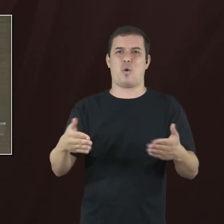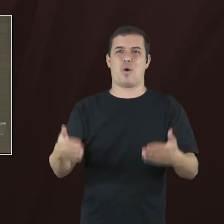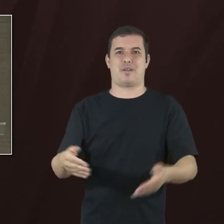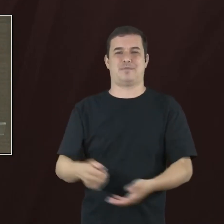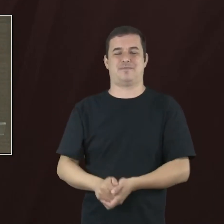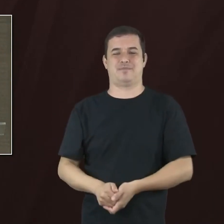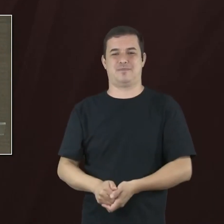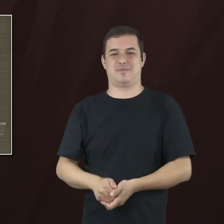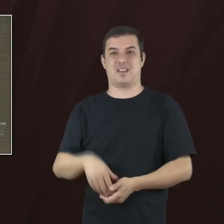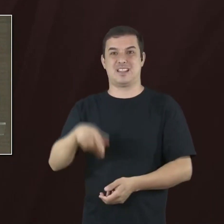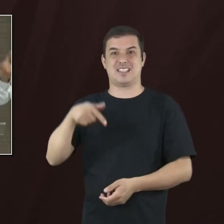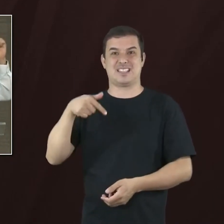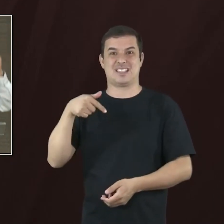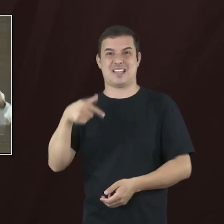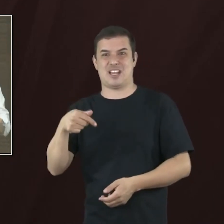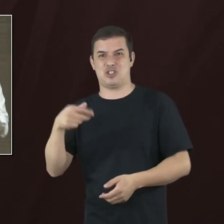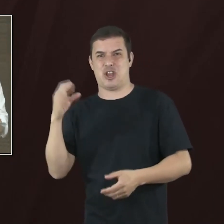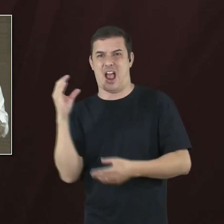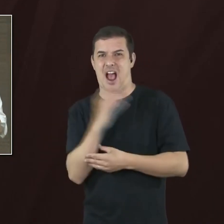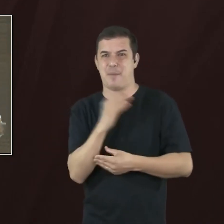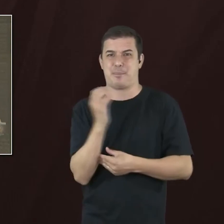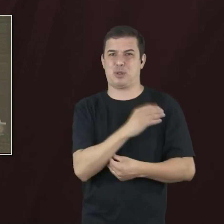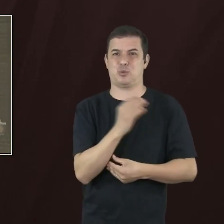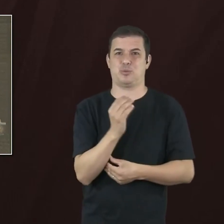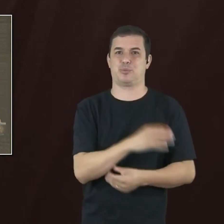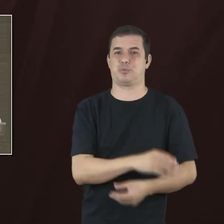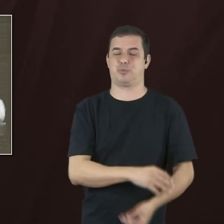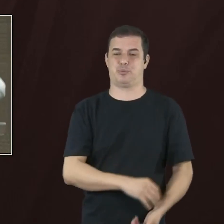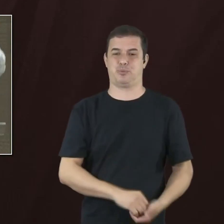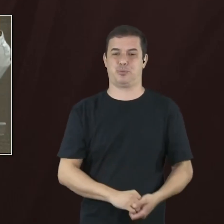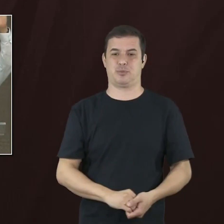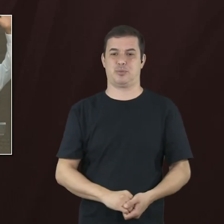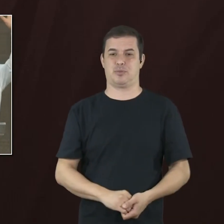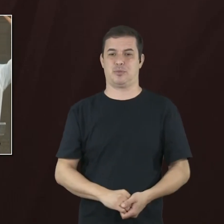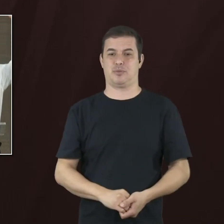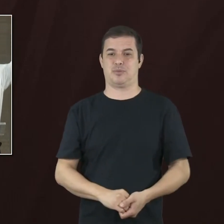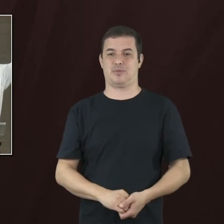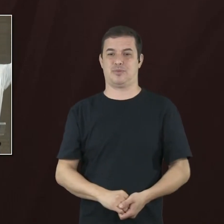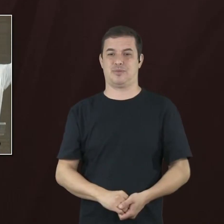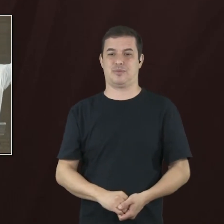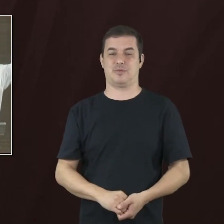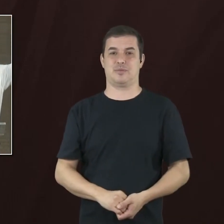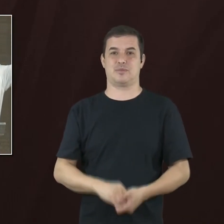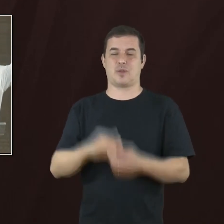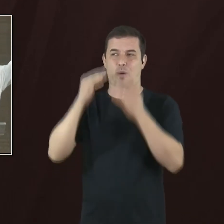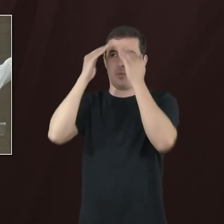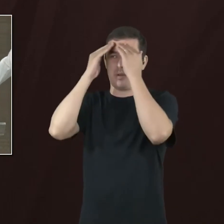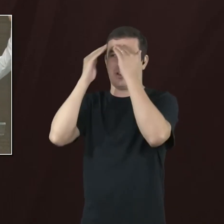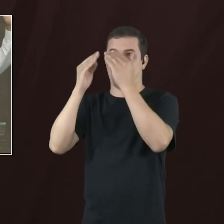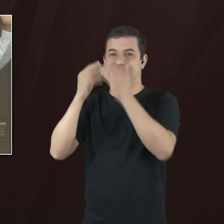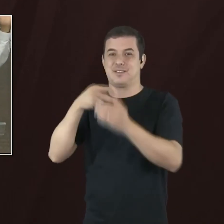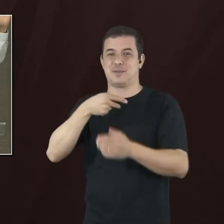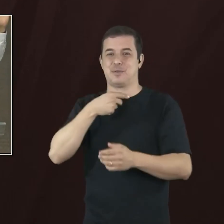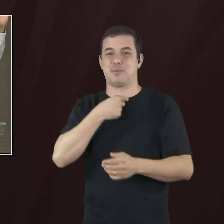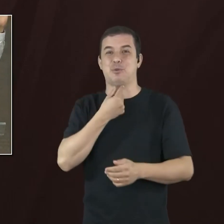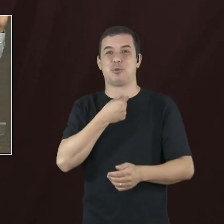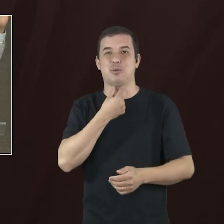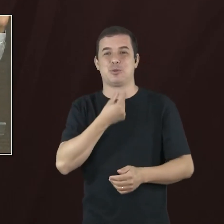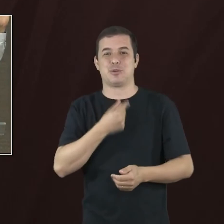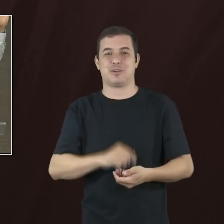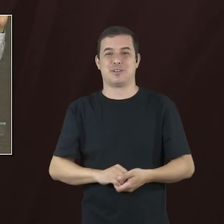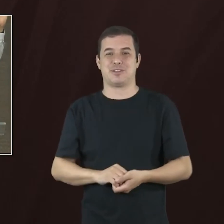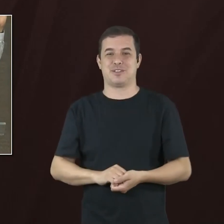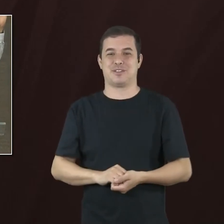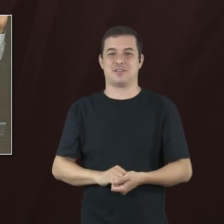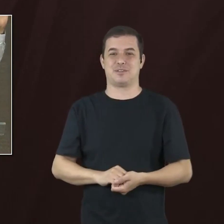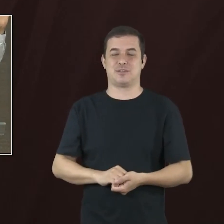correr 7 vezes mais rápido. Obrigado, irmão Dong. Se ele estiver nos ouvindo, lá